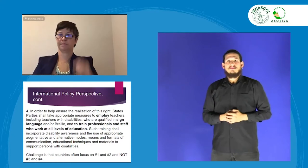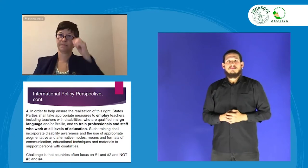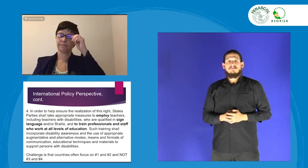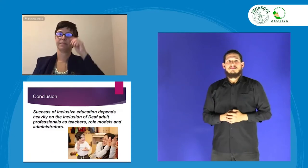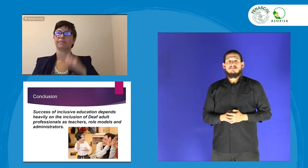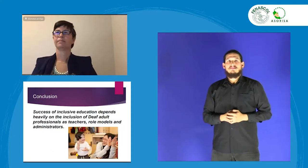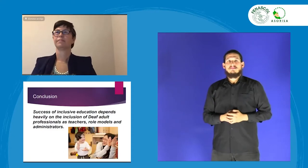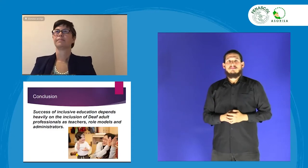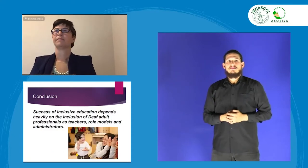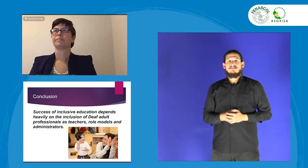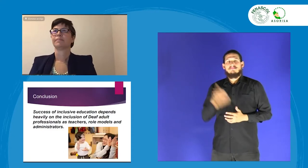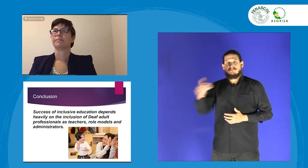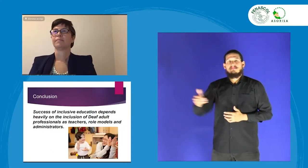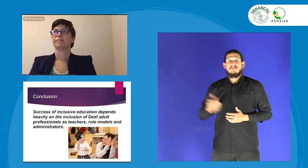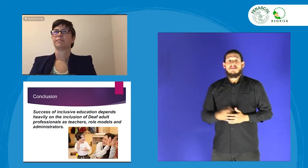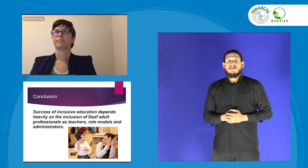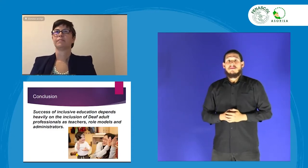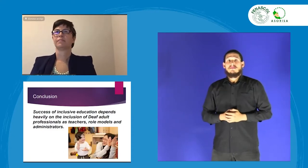Siguiente.